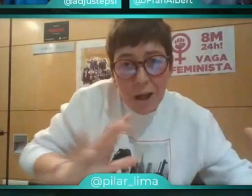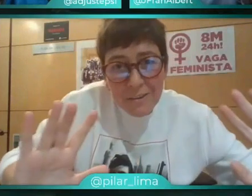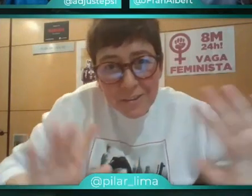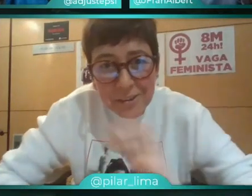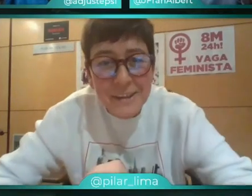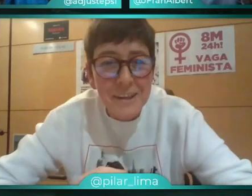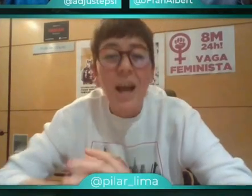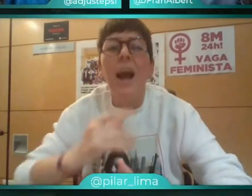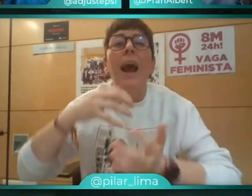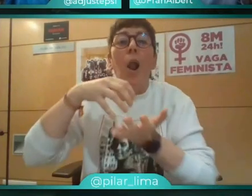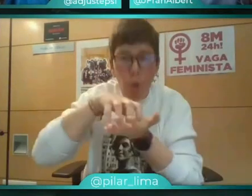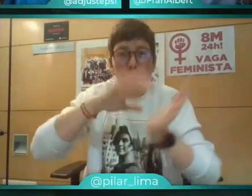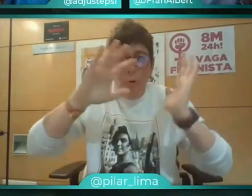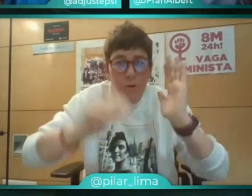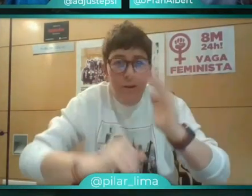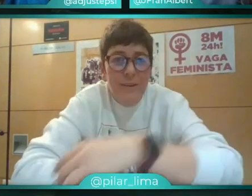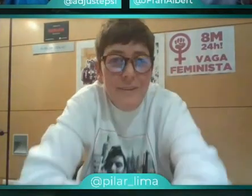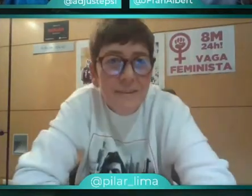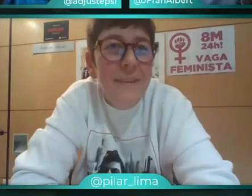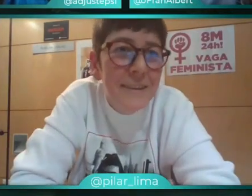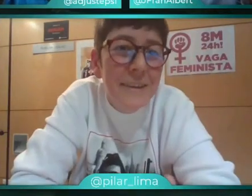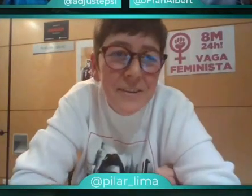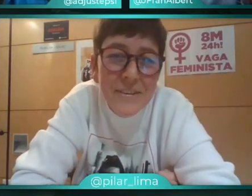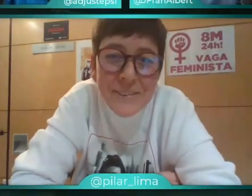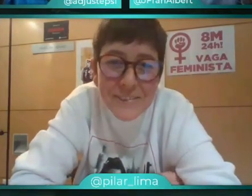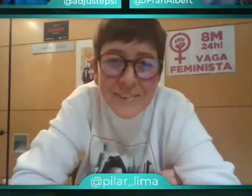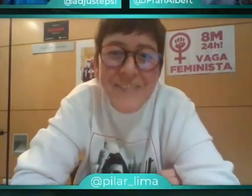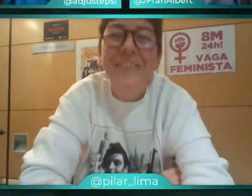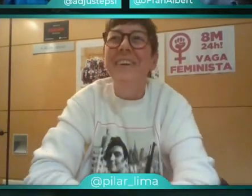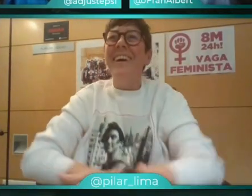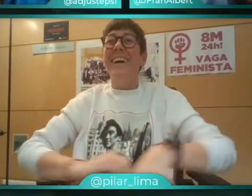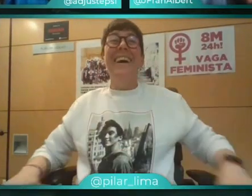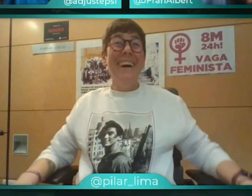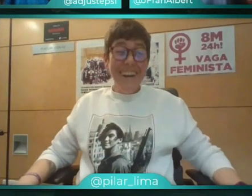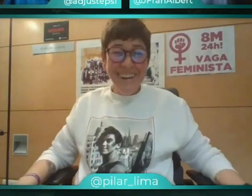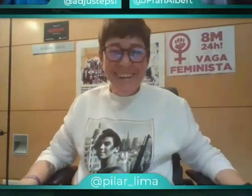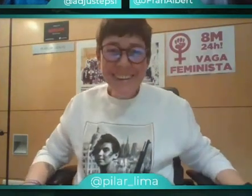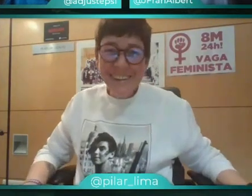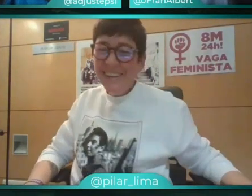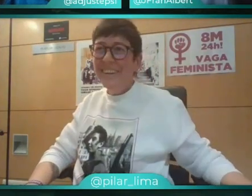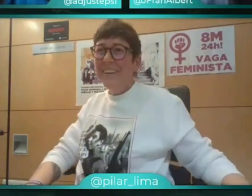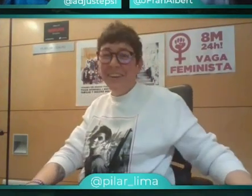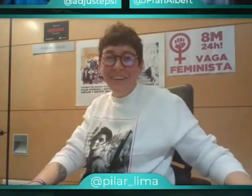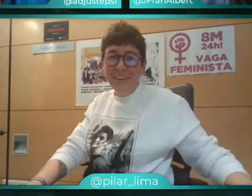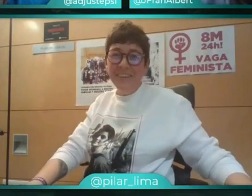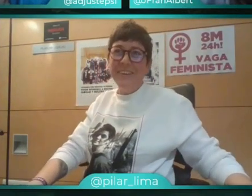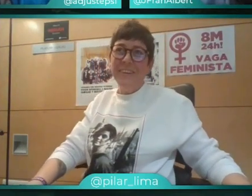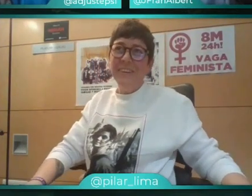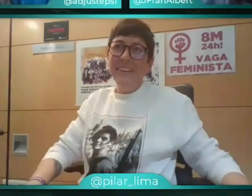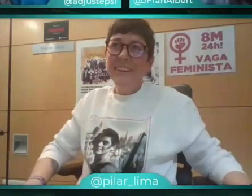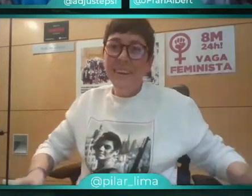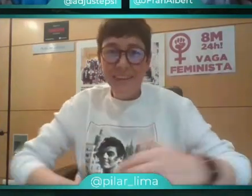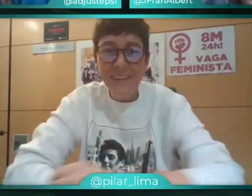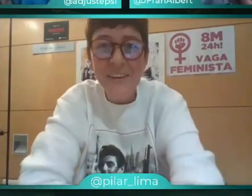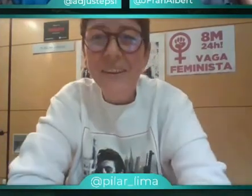recibe como si nos están escuchando Claro que lo dudo yo por ejemplo la verdad es que es